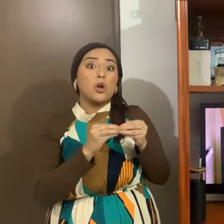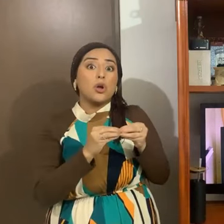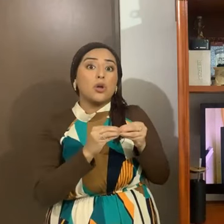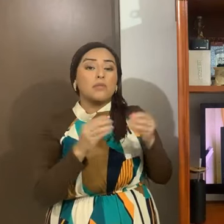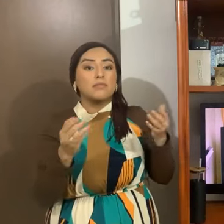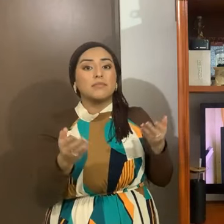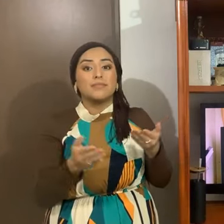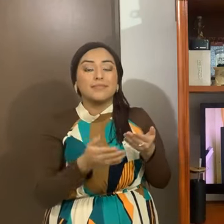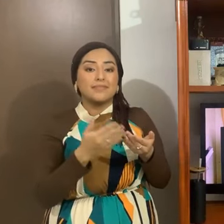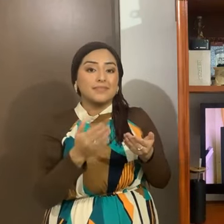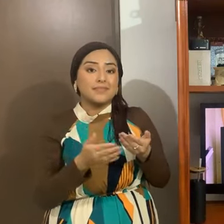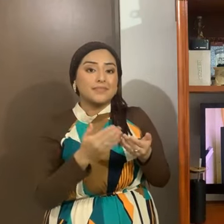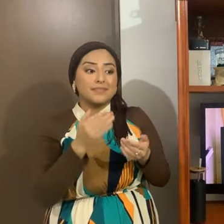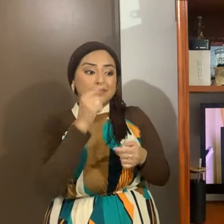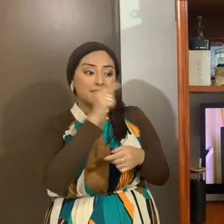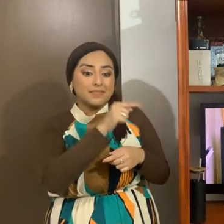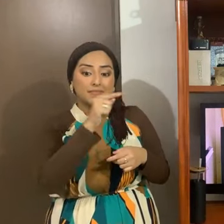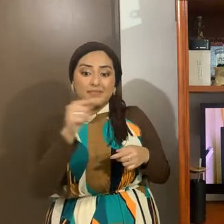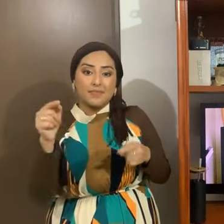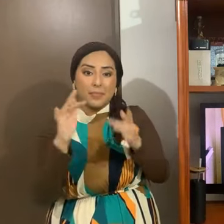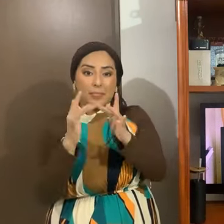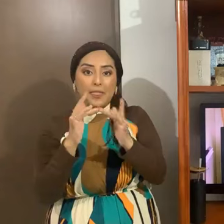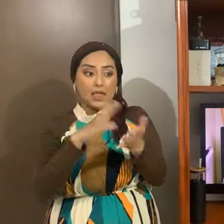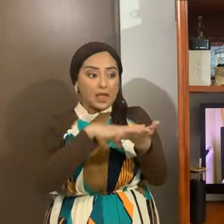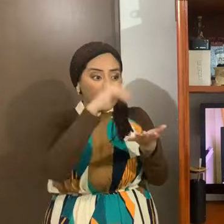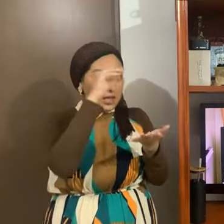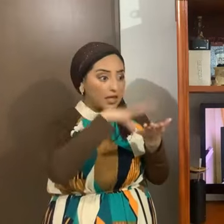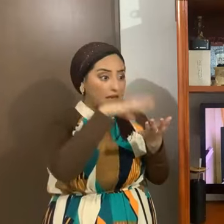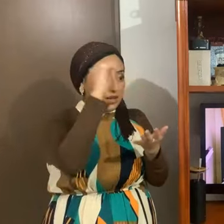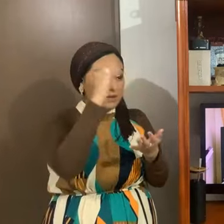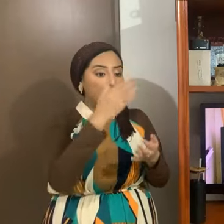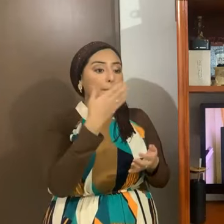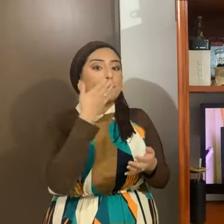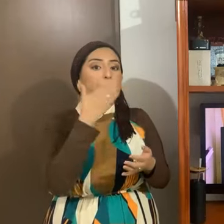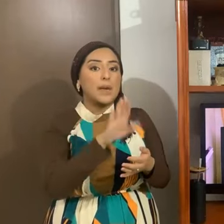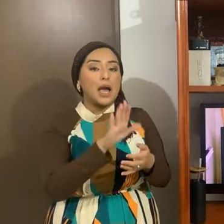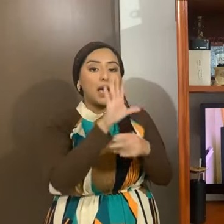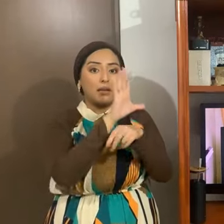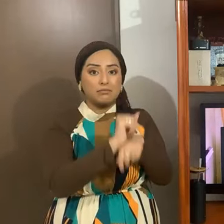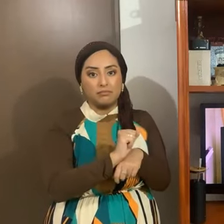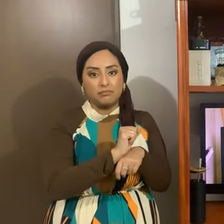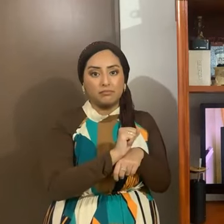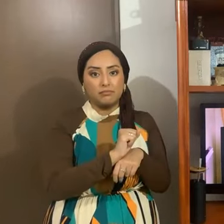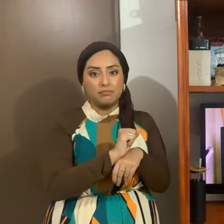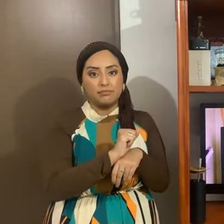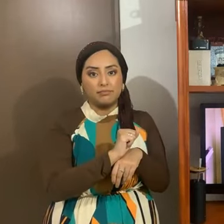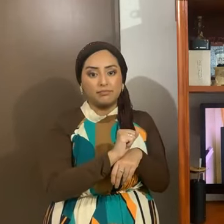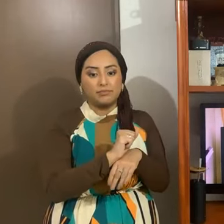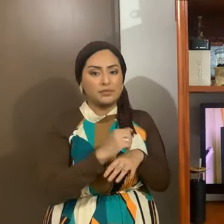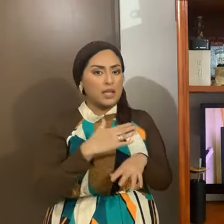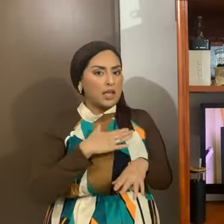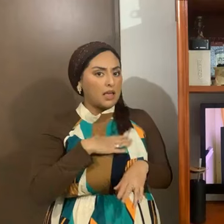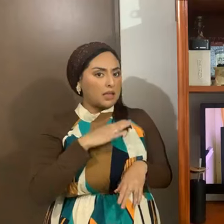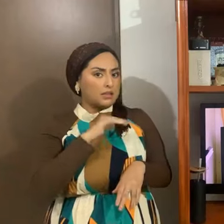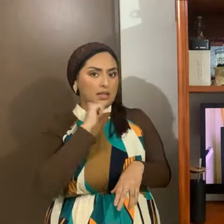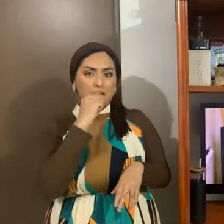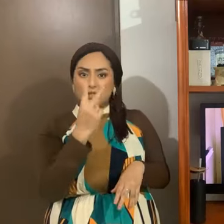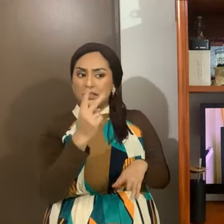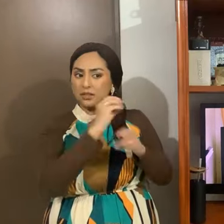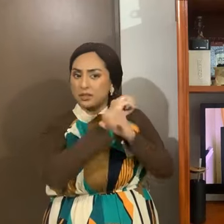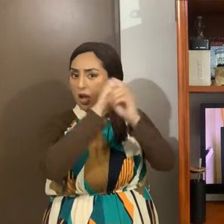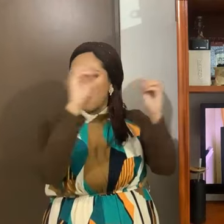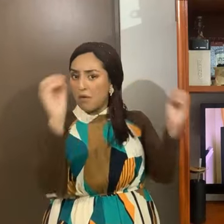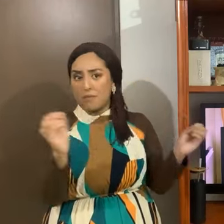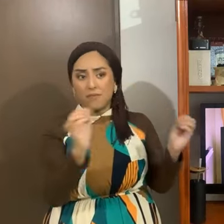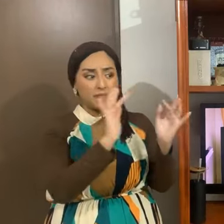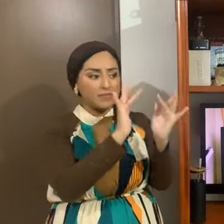Aj, amada Jod, que en esas redes sociales aprendas más malos hábitos que buenos hábitos. Yo no he visto en ninguna de las redes